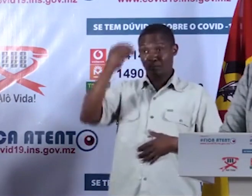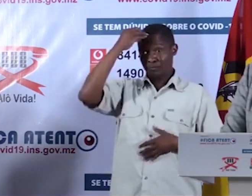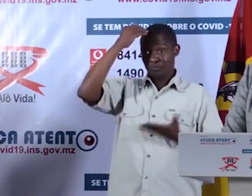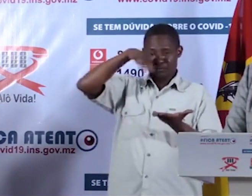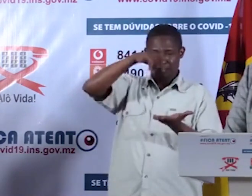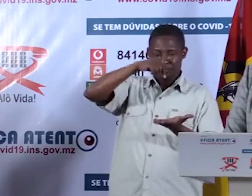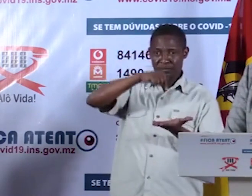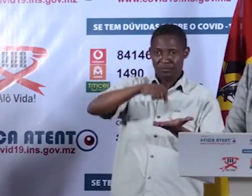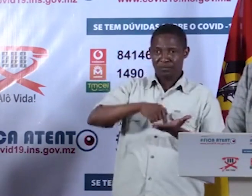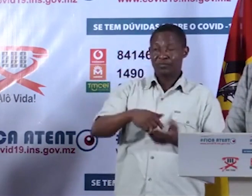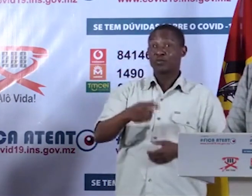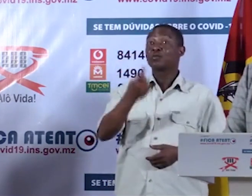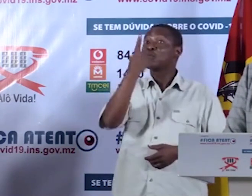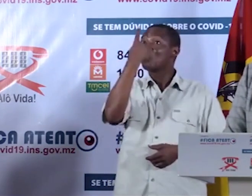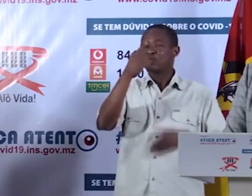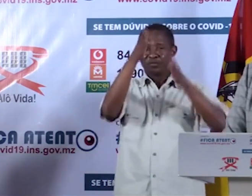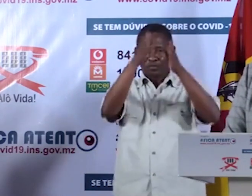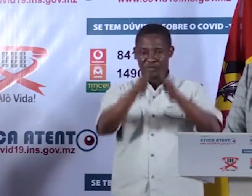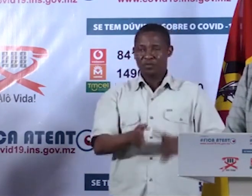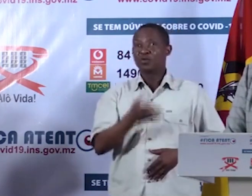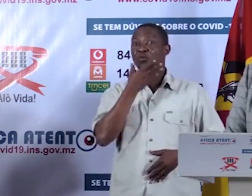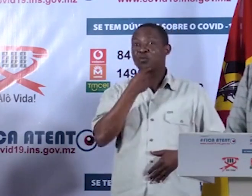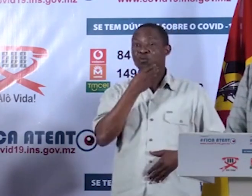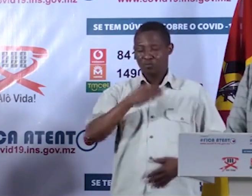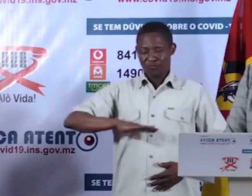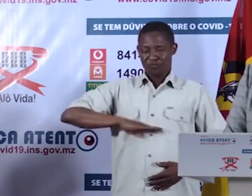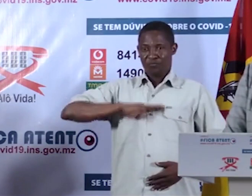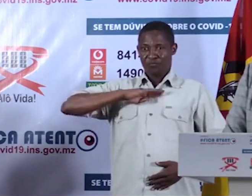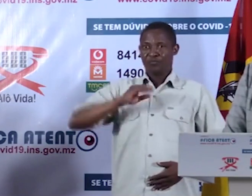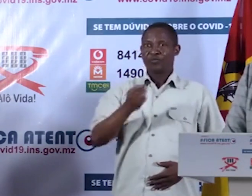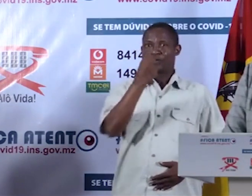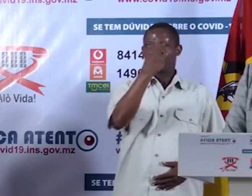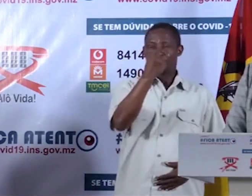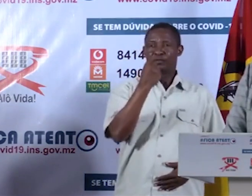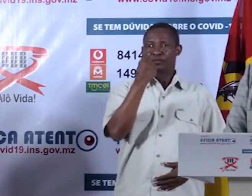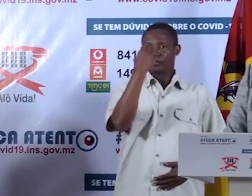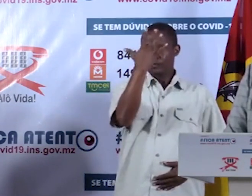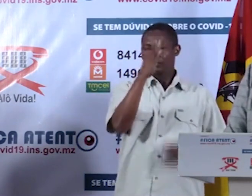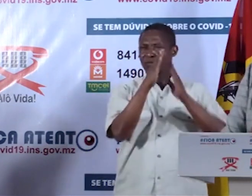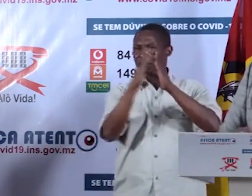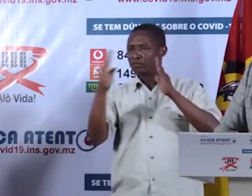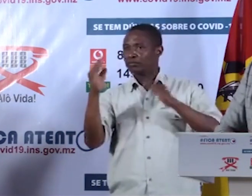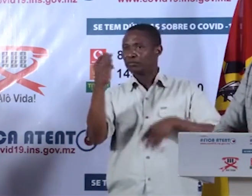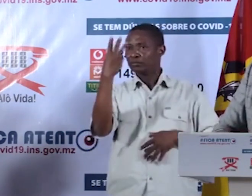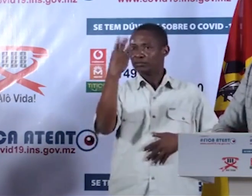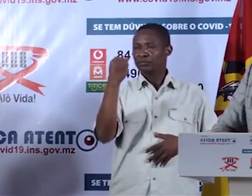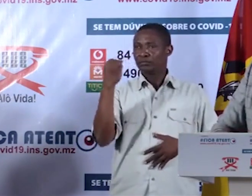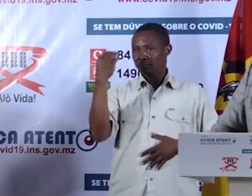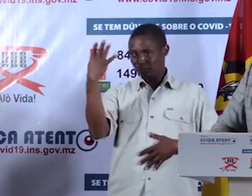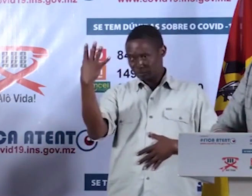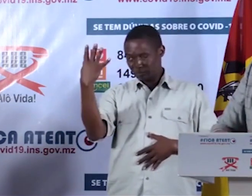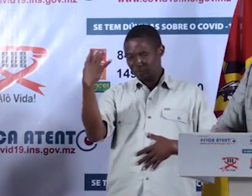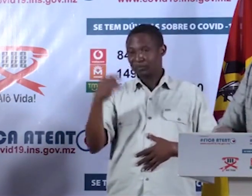temos um indivíduo de sexo masculino na faixa etária dos 25 aos 34 anos de idade, que é